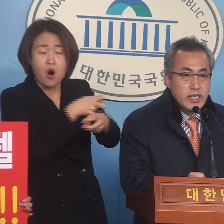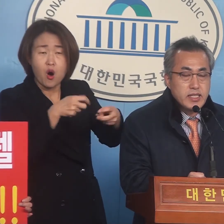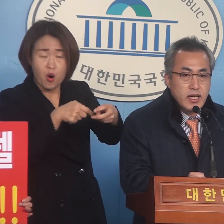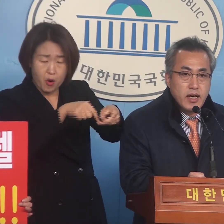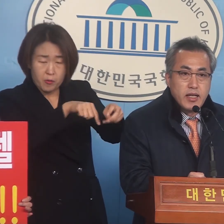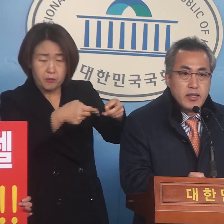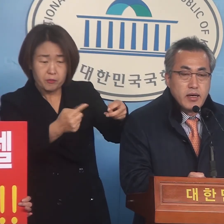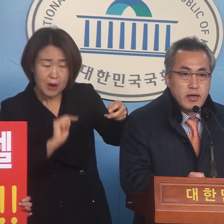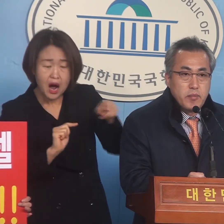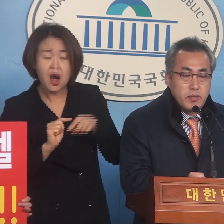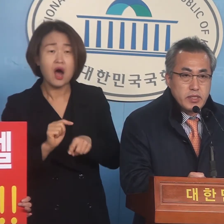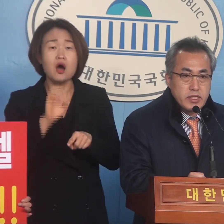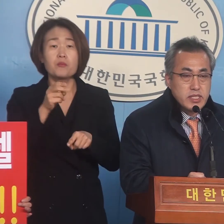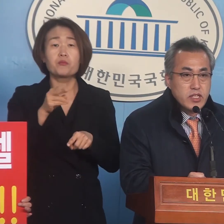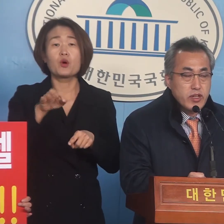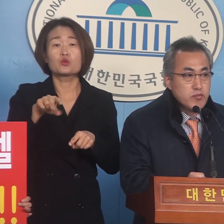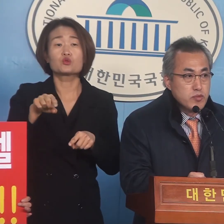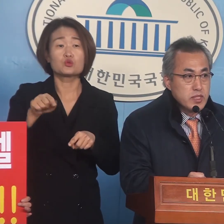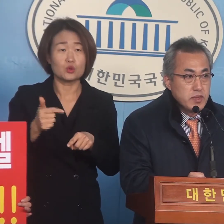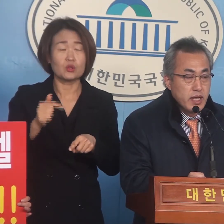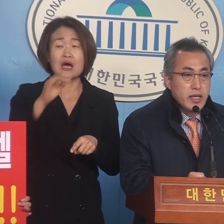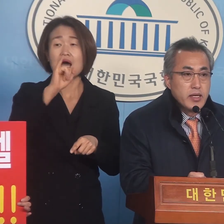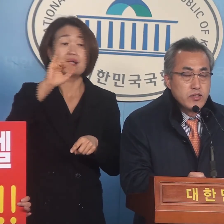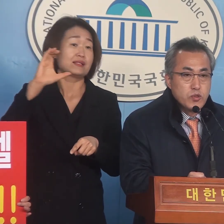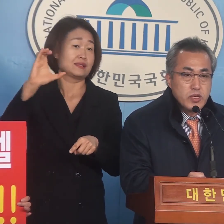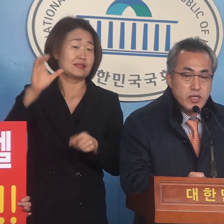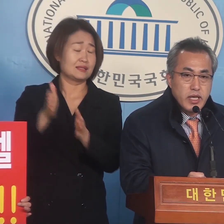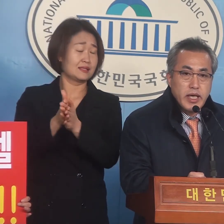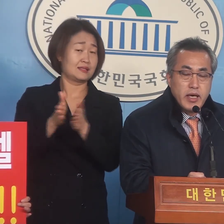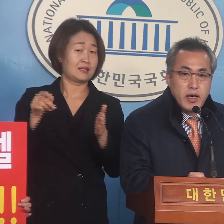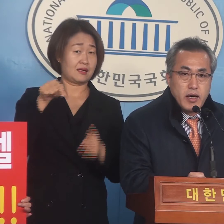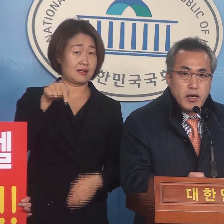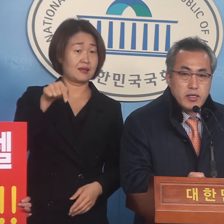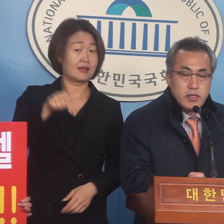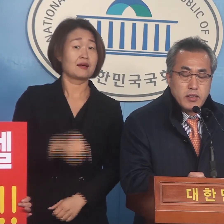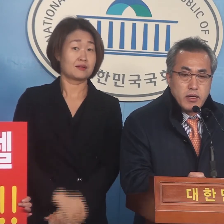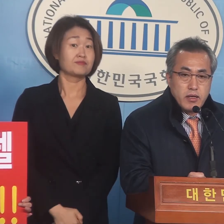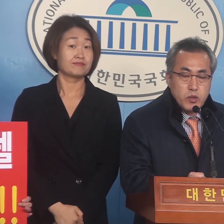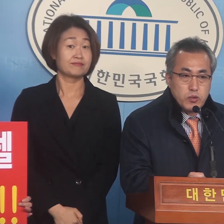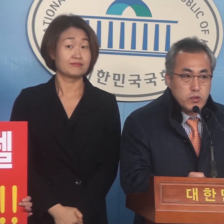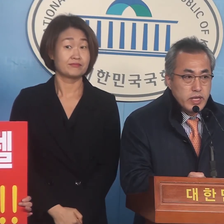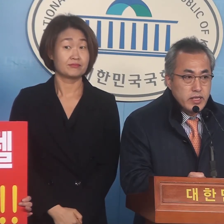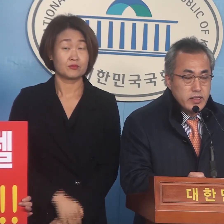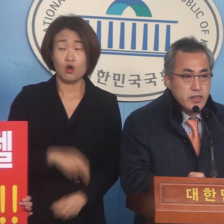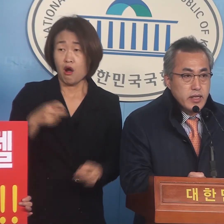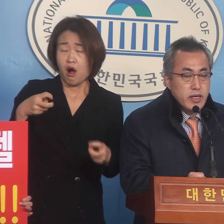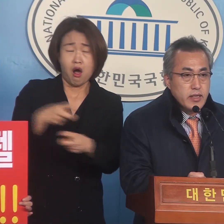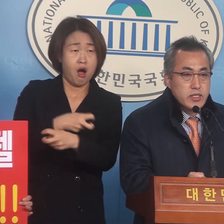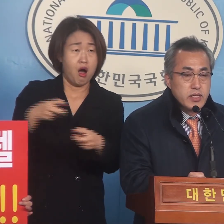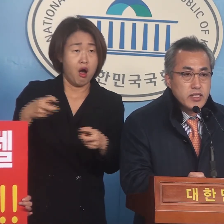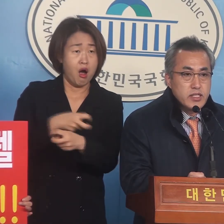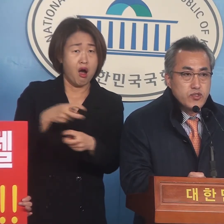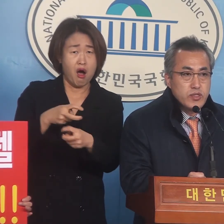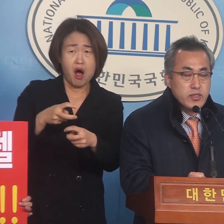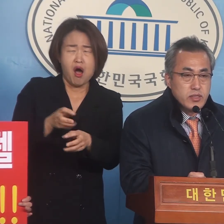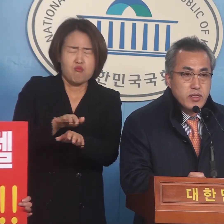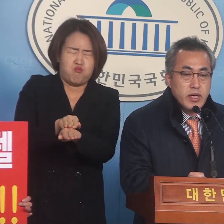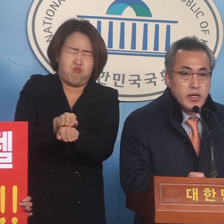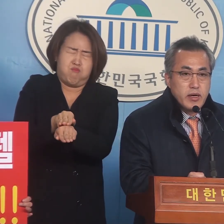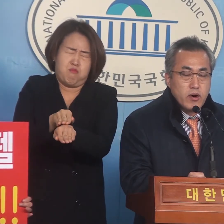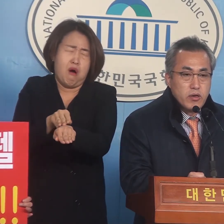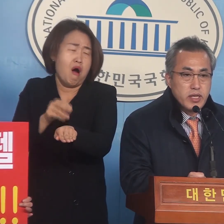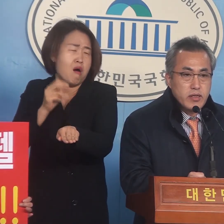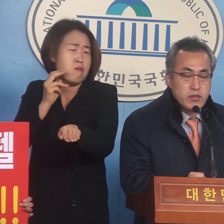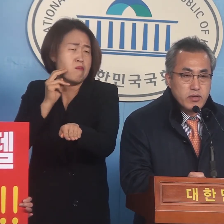평촌 IC가 시작되는 부분입니다. 그곳에 이렇게 이 교통량을 증가시킬 수